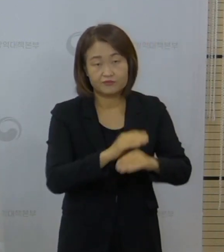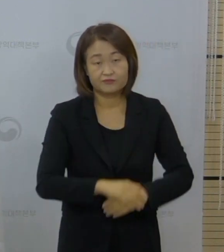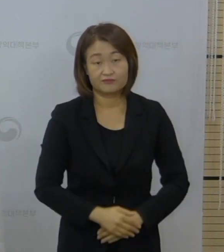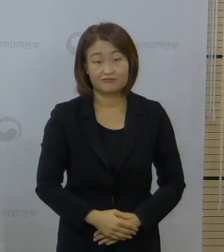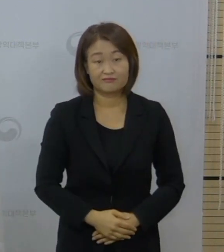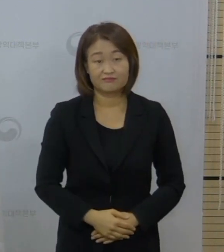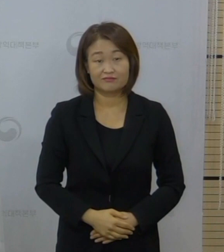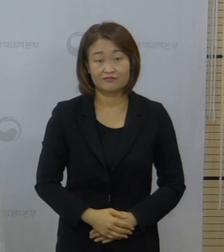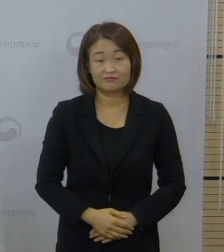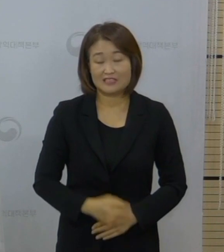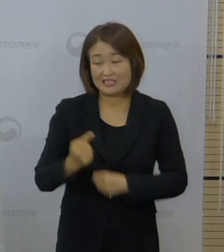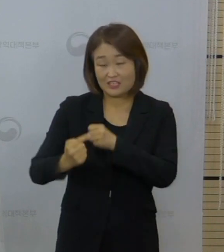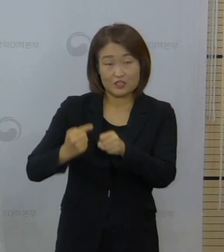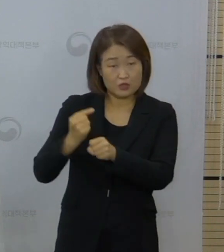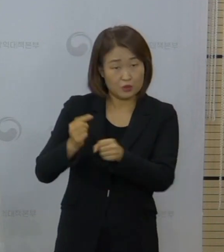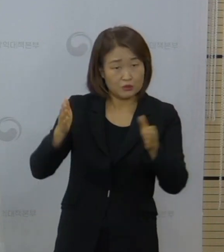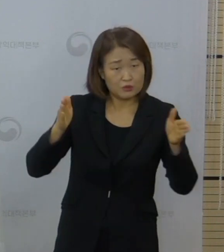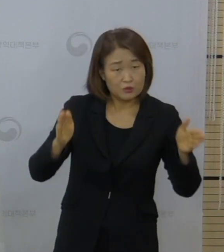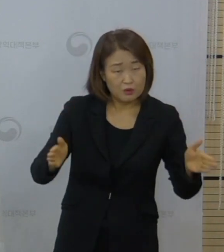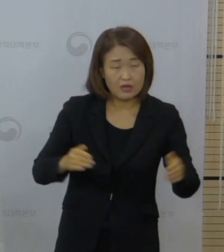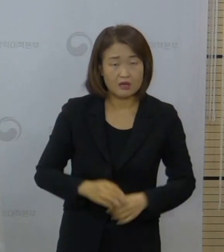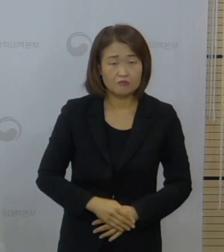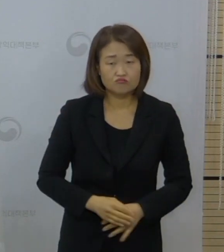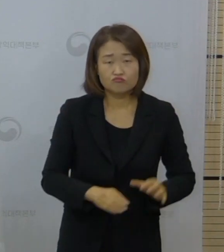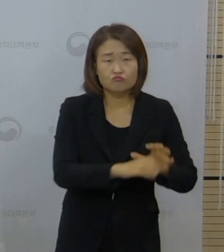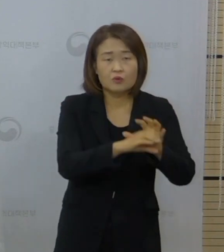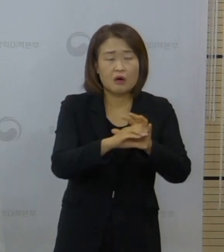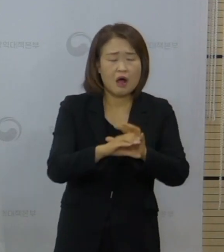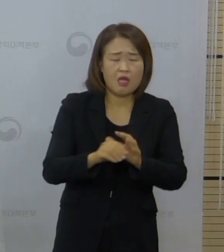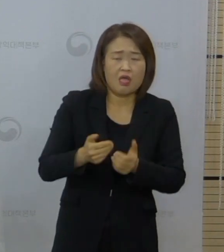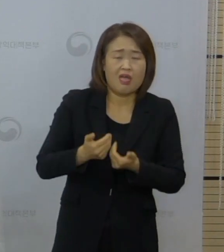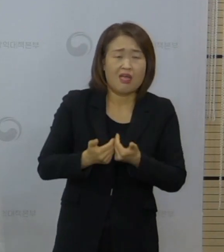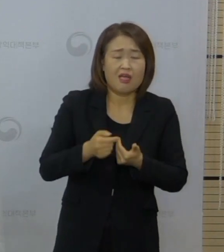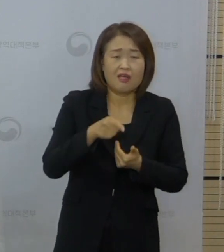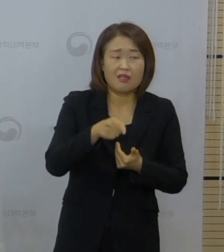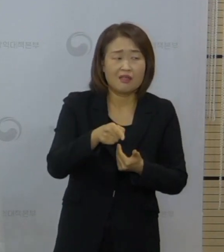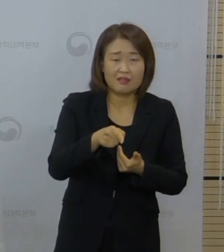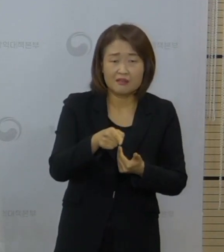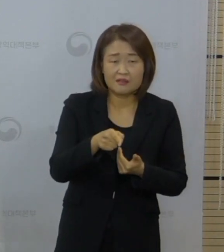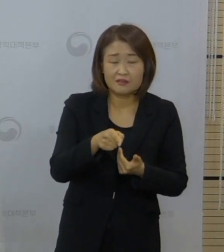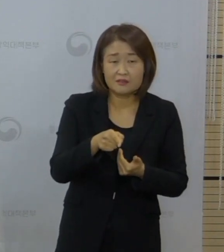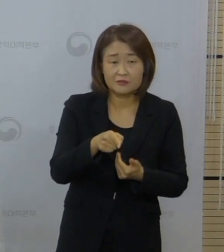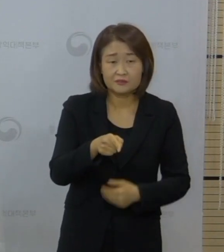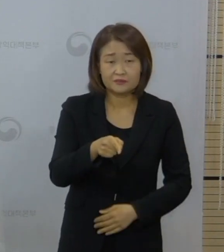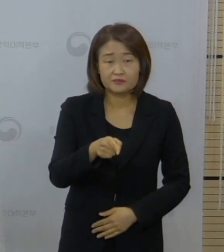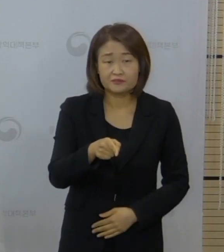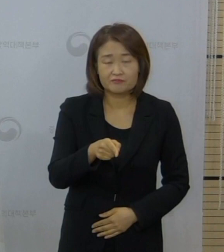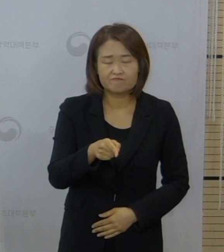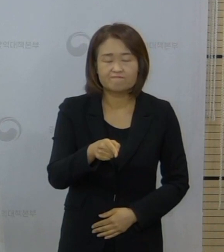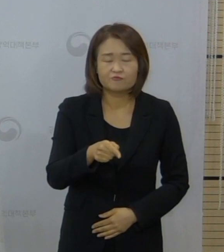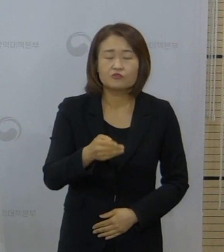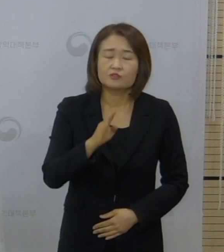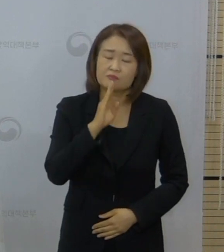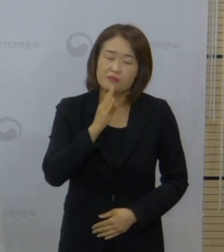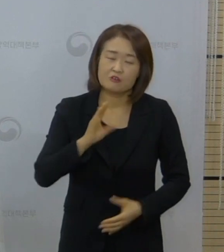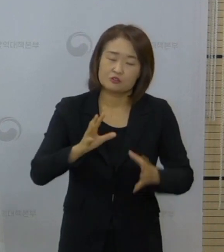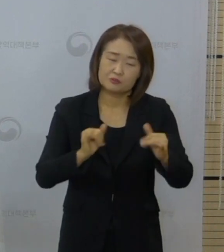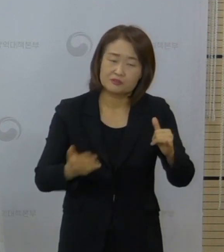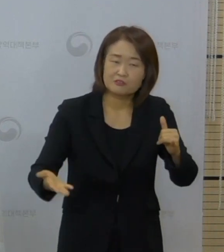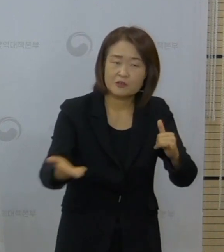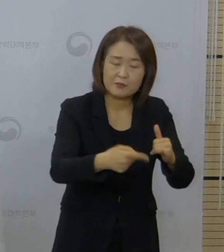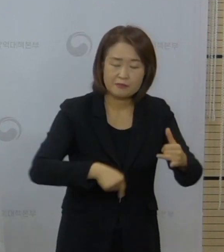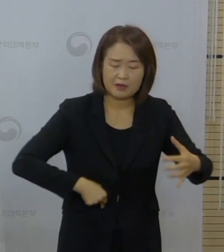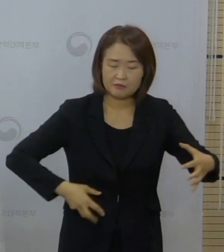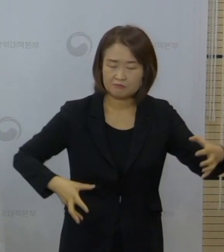지난 한 해 낯선 신종 감염병 코로나19를 국민 여러분의 단합된